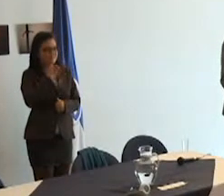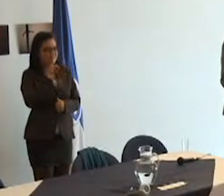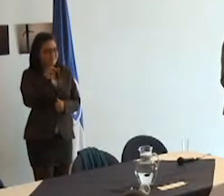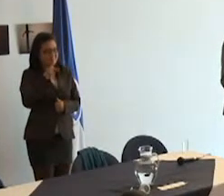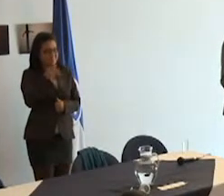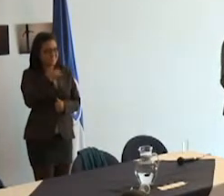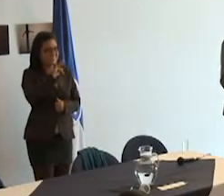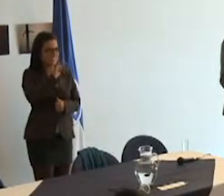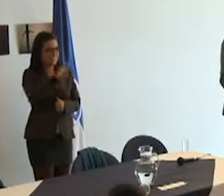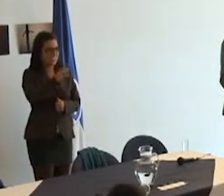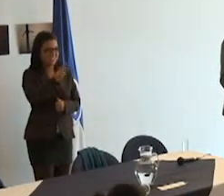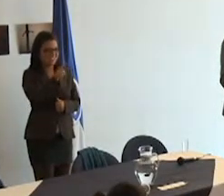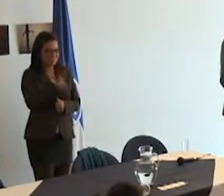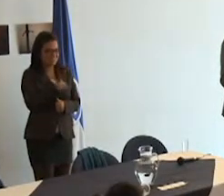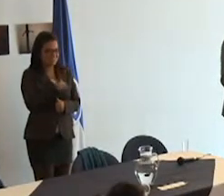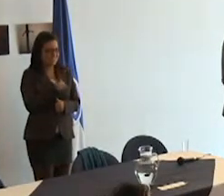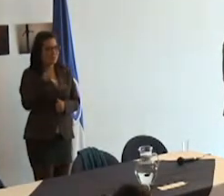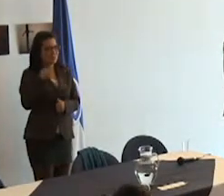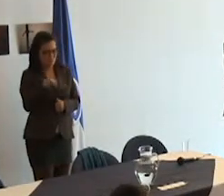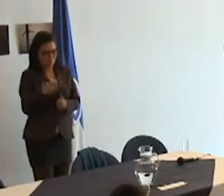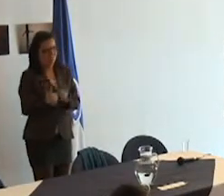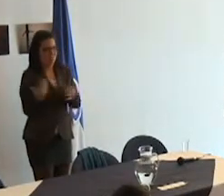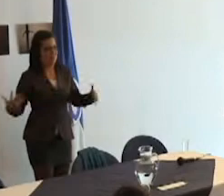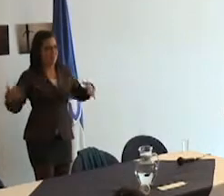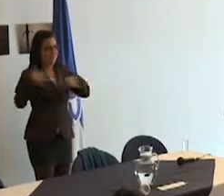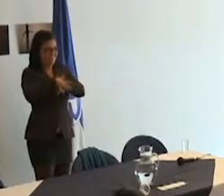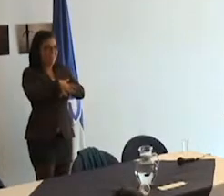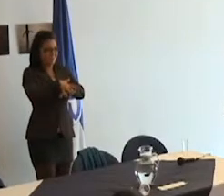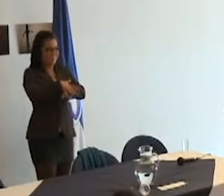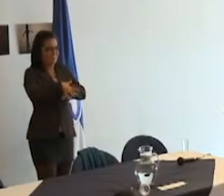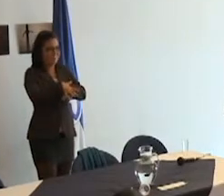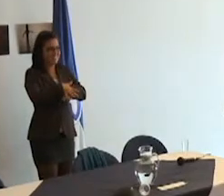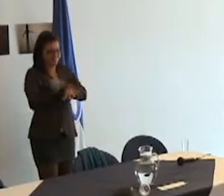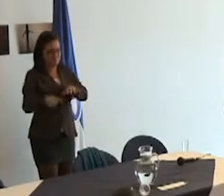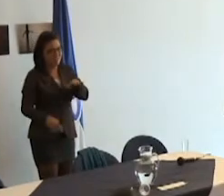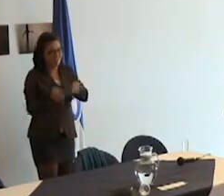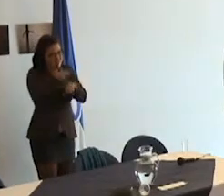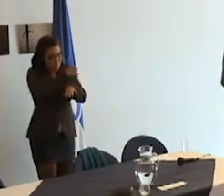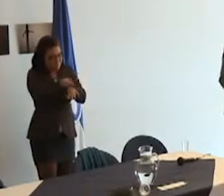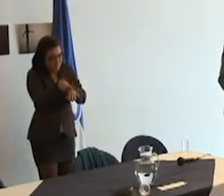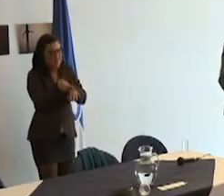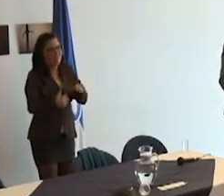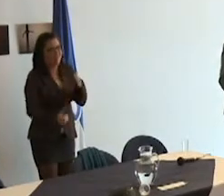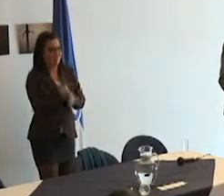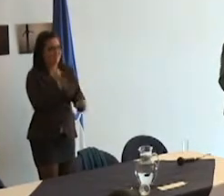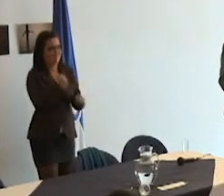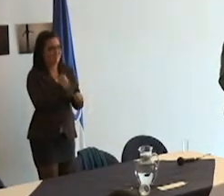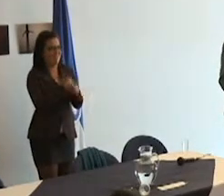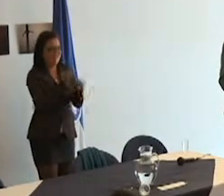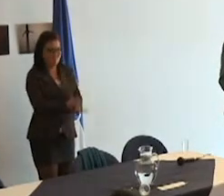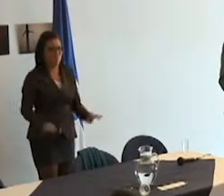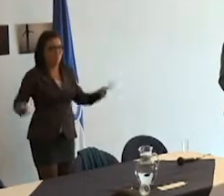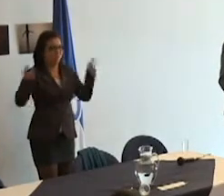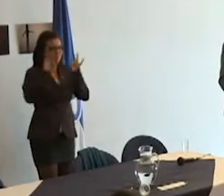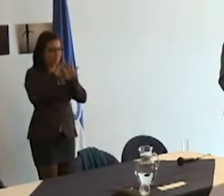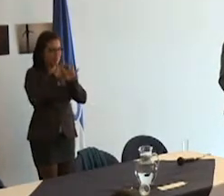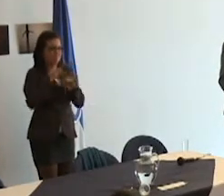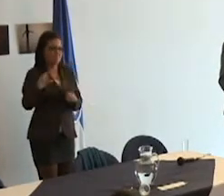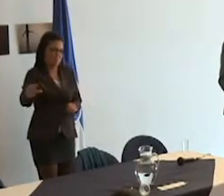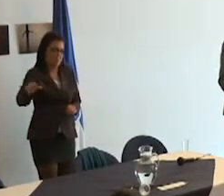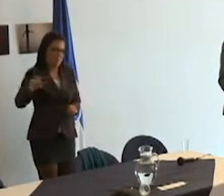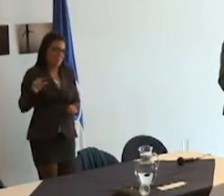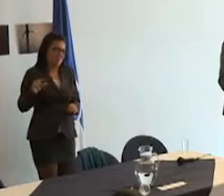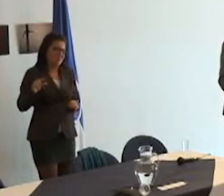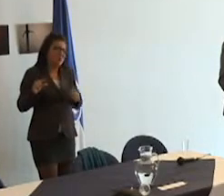conquistadores y conquistados, quienes comenzaron a desarrollar algunos trabajos importantes con remuneración,